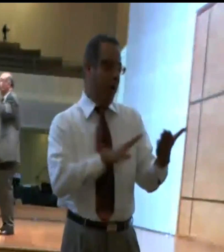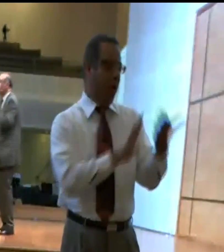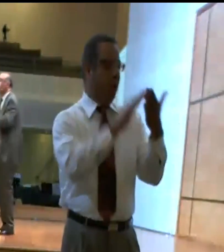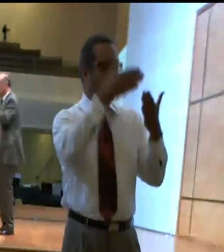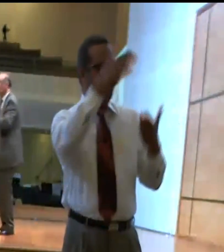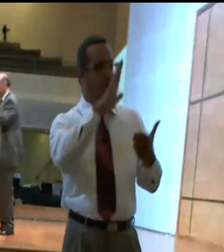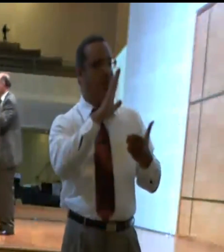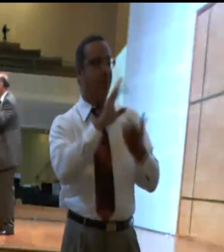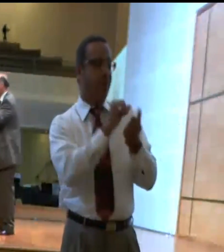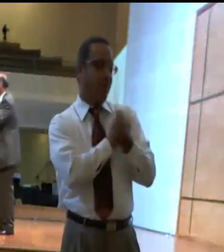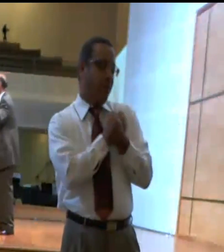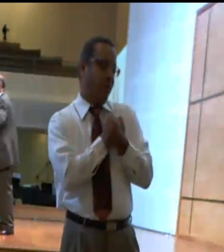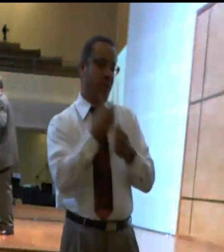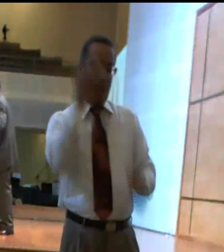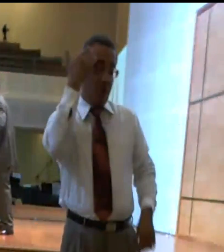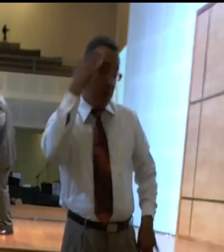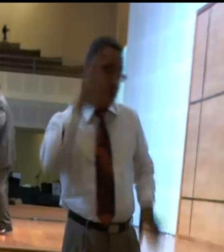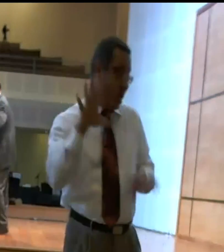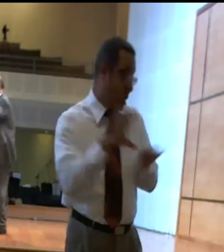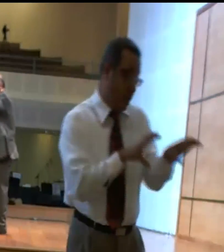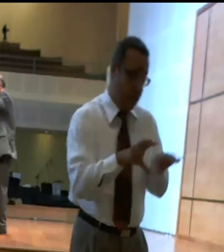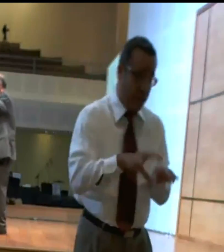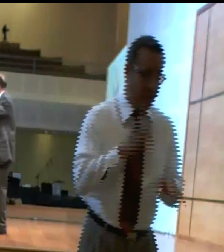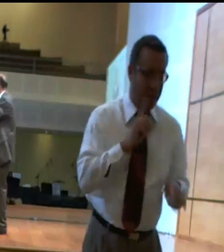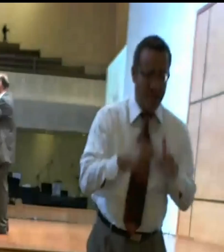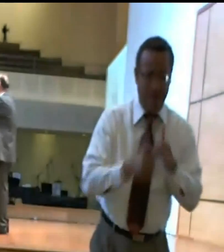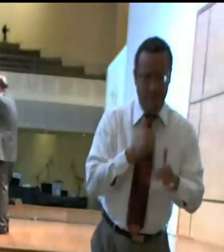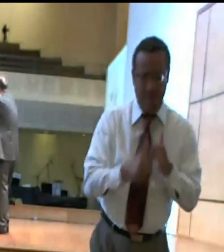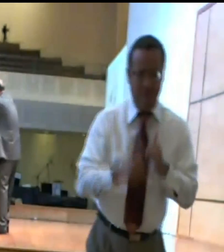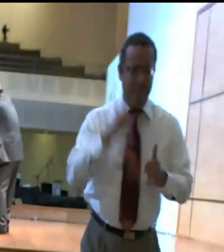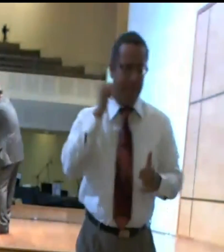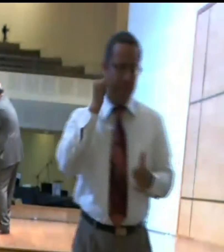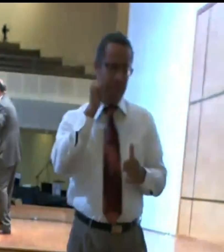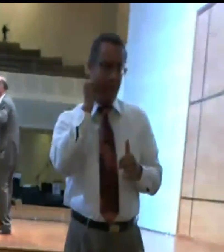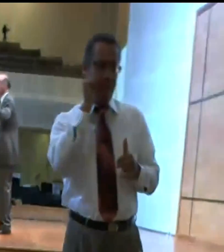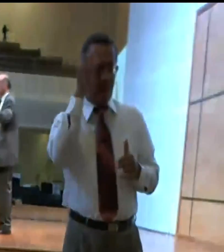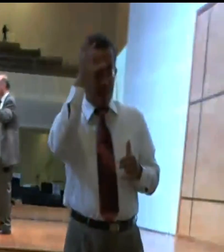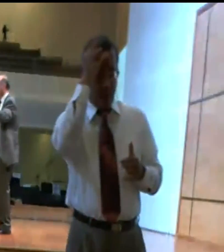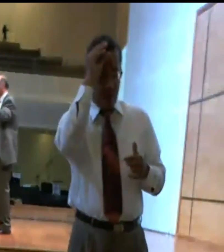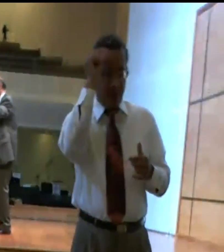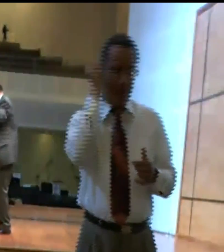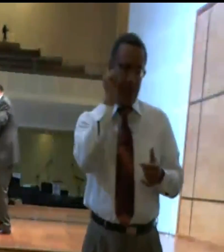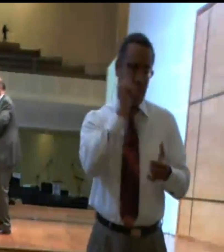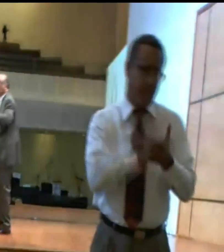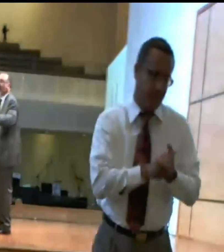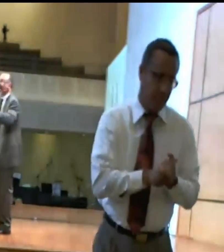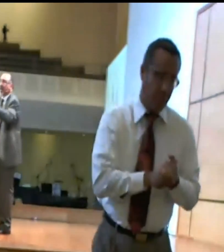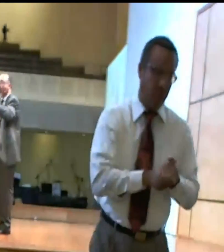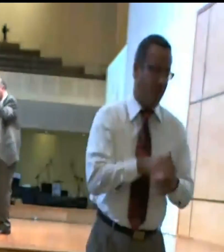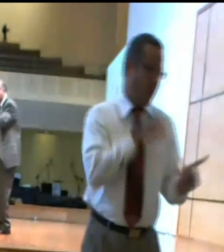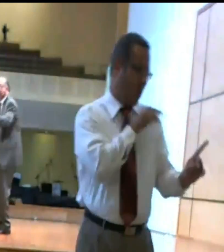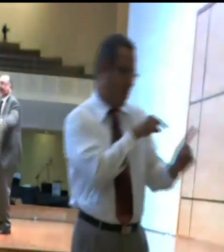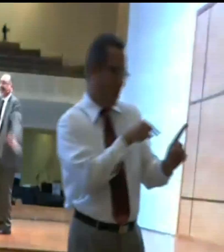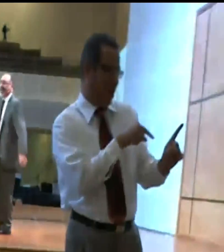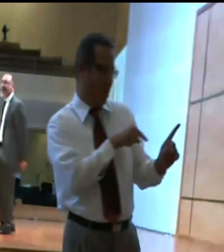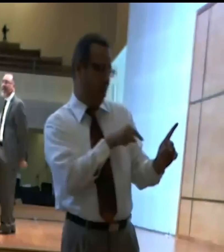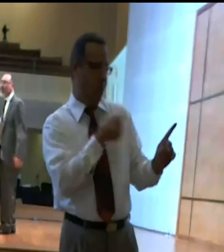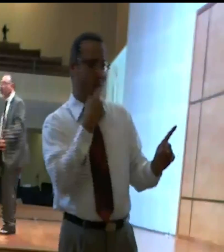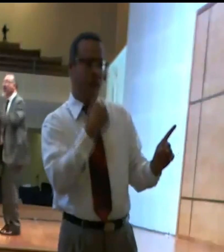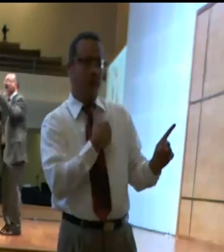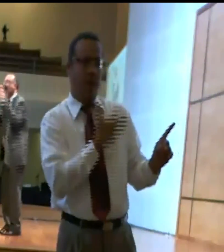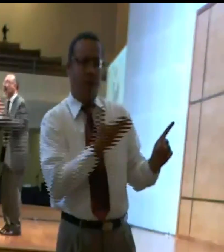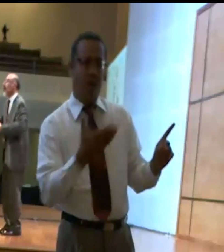decir: Señor, yo no sé qué hacer. Una esposa con un esposo inconverso que le está pidiendo algo que ella no puede